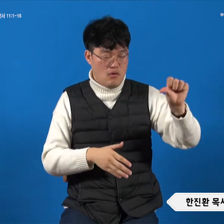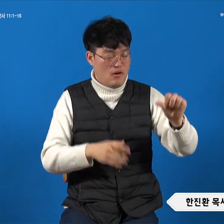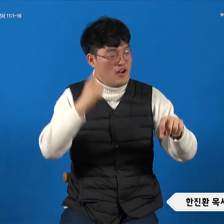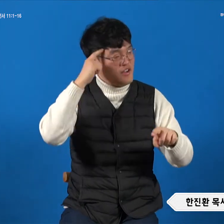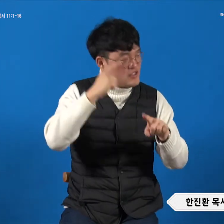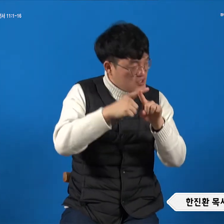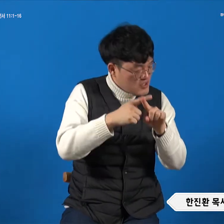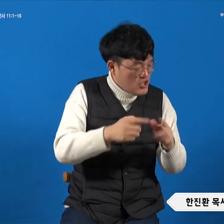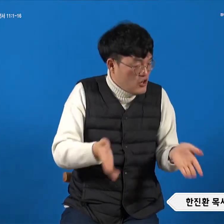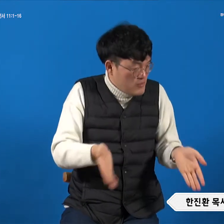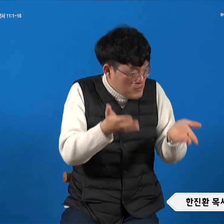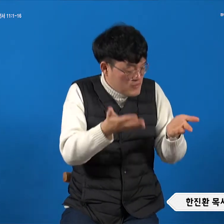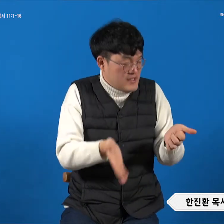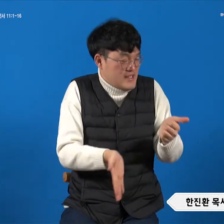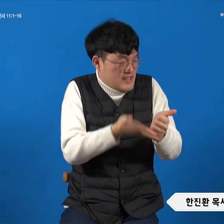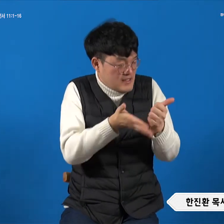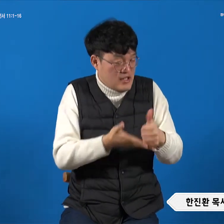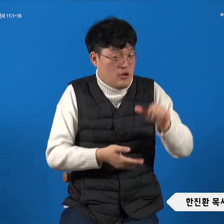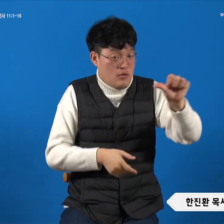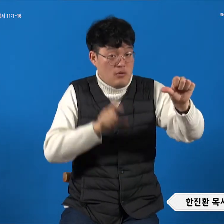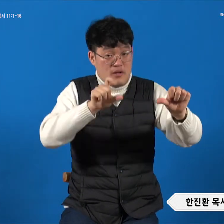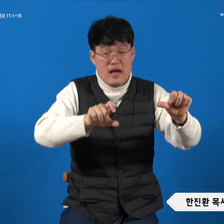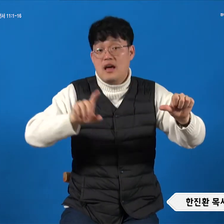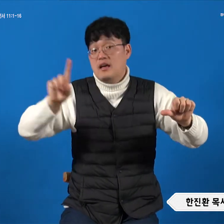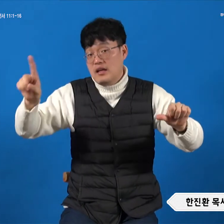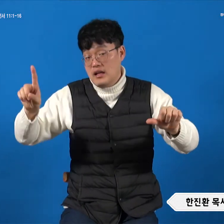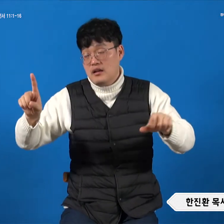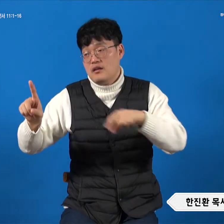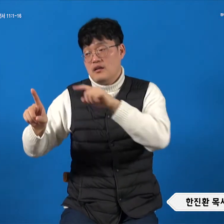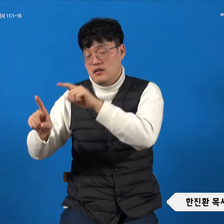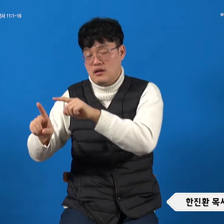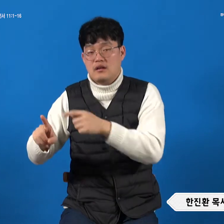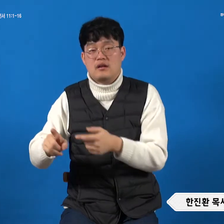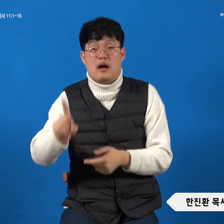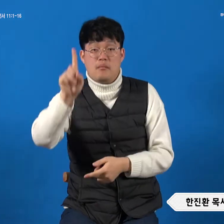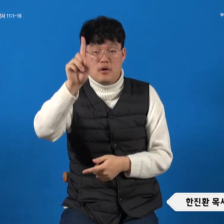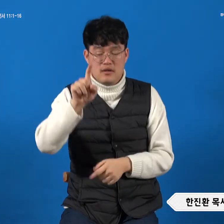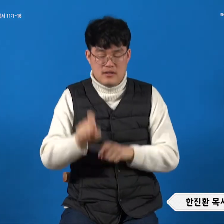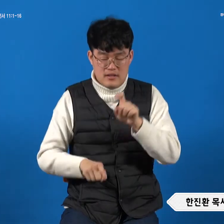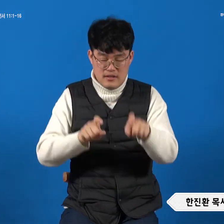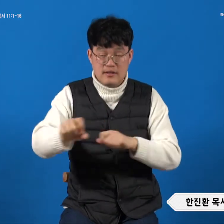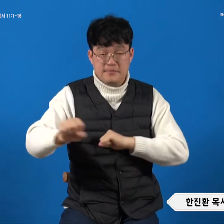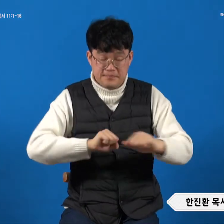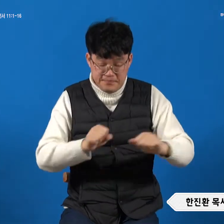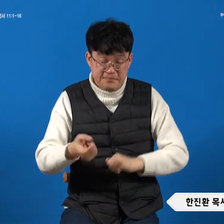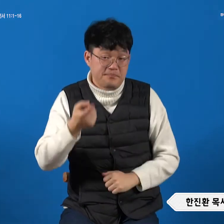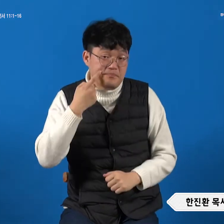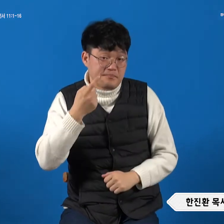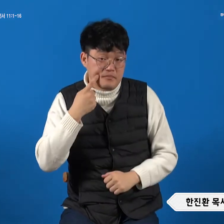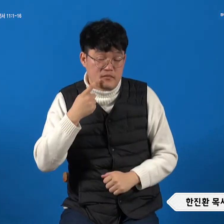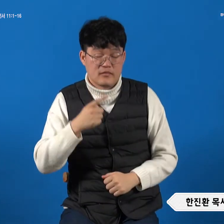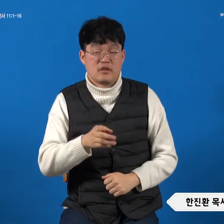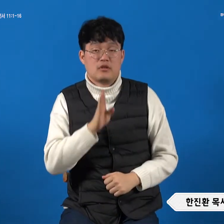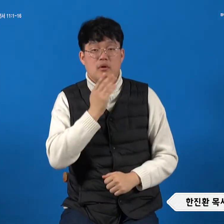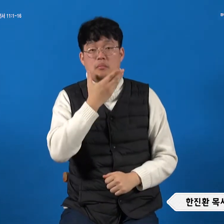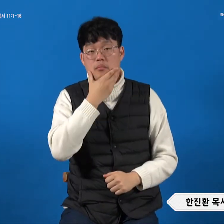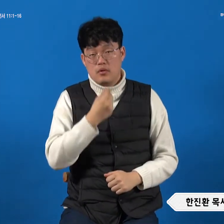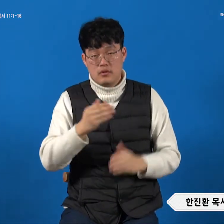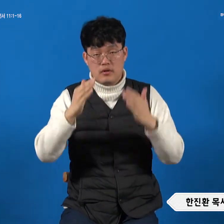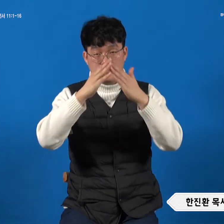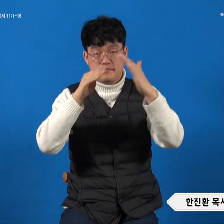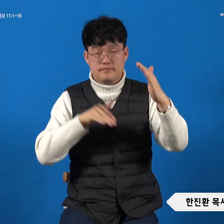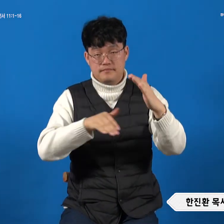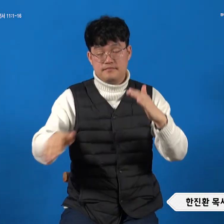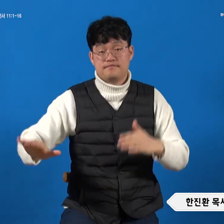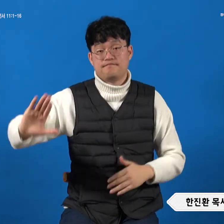아니라 5대1 마법의 비율을 한번 실천을 해보십시오. 정말 복된 가정이 될